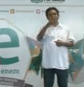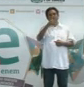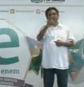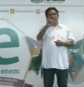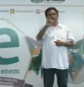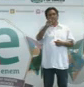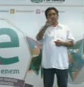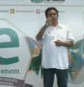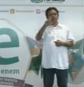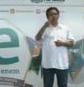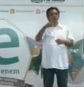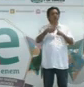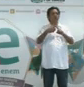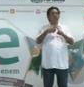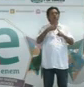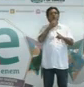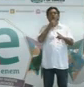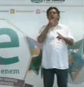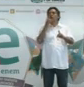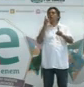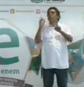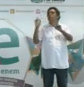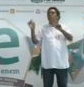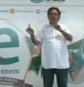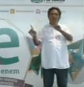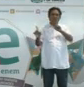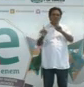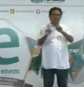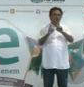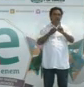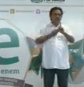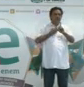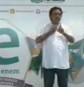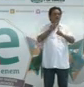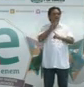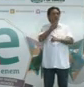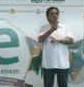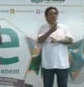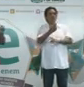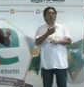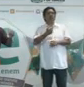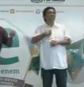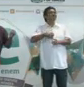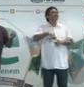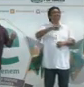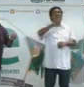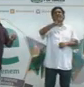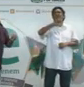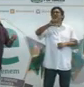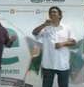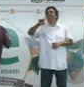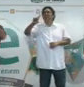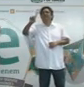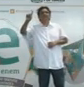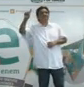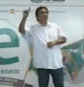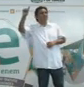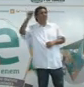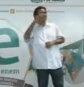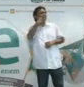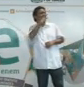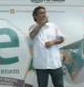mais vai ver a mulher que ele ama. E ele lamenta isso no poema, dizendo: parto enfim de Ceia Bela,